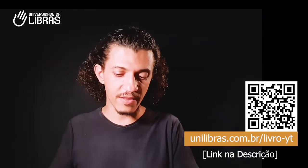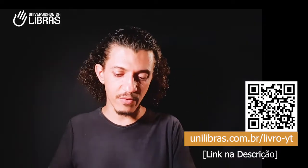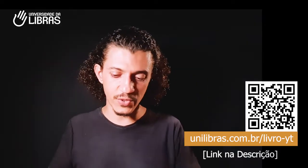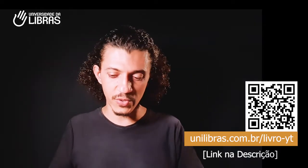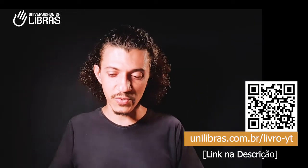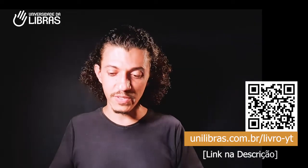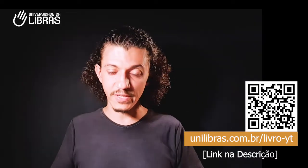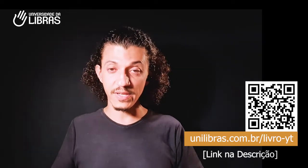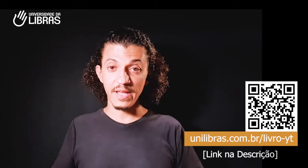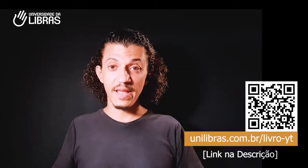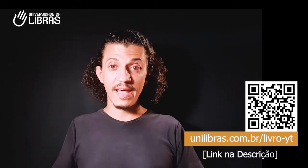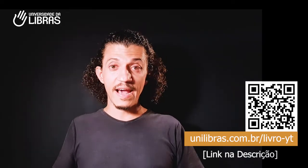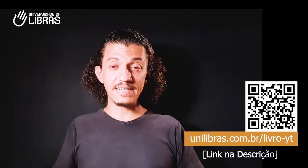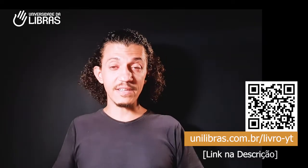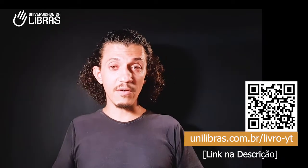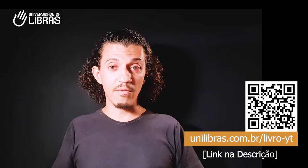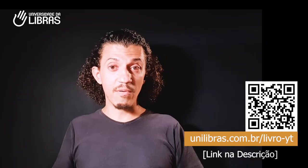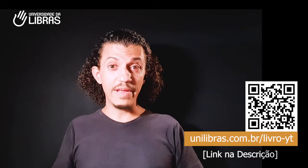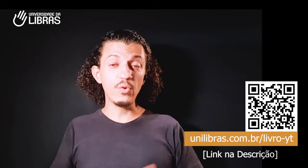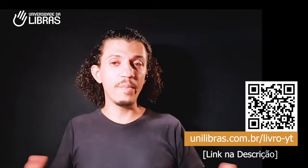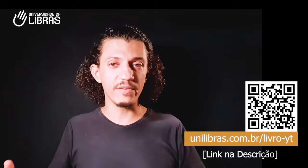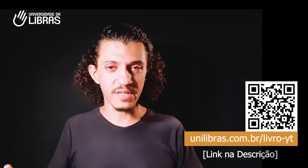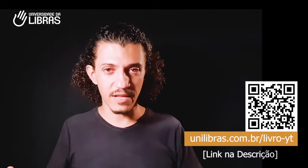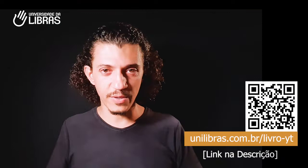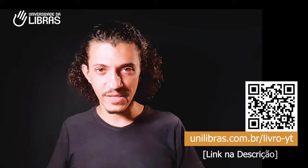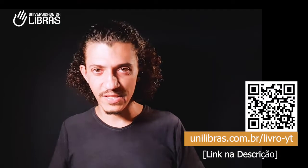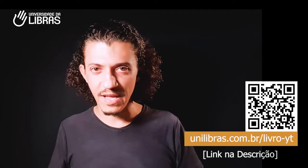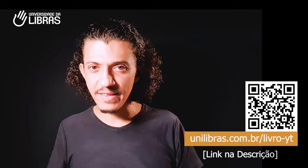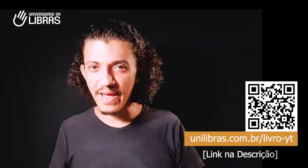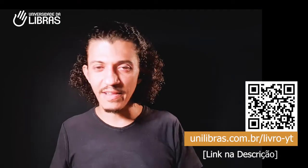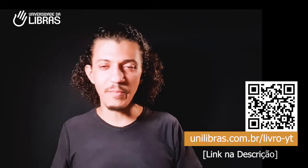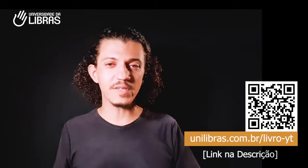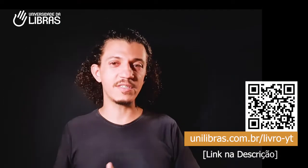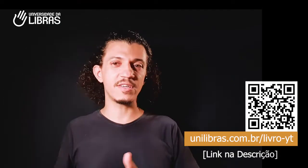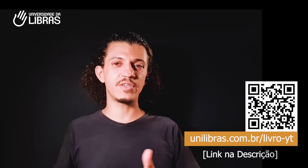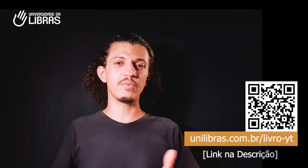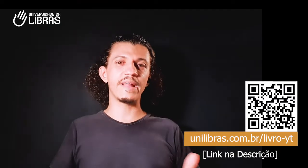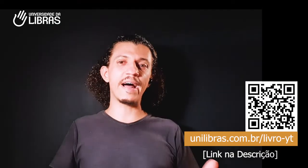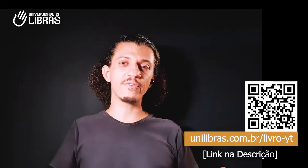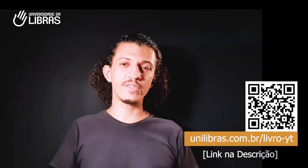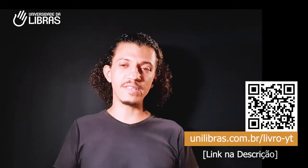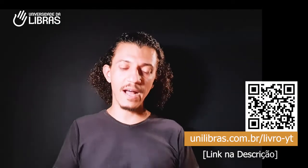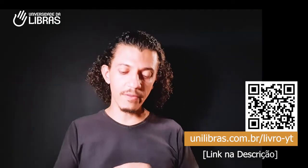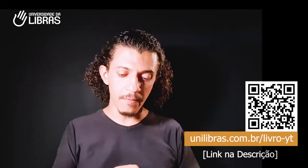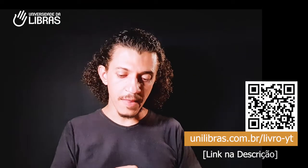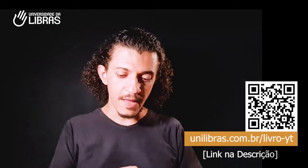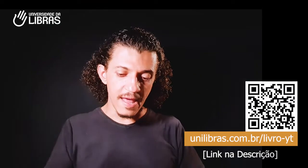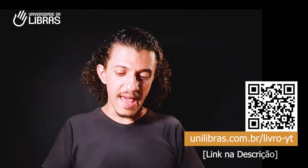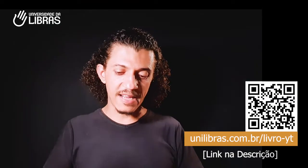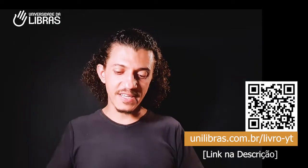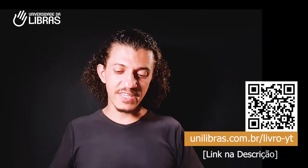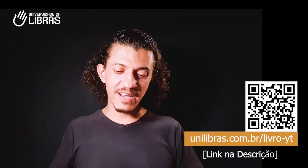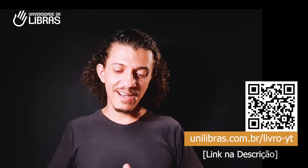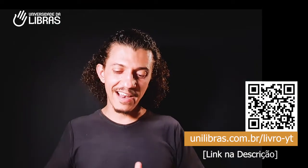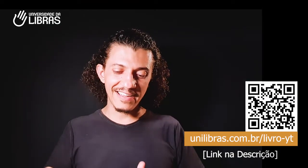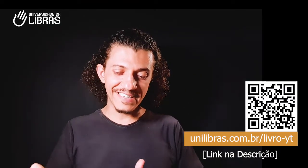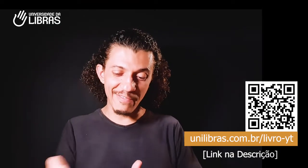casamento de outros contextos a já deu inúmeros cartões assim depois que a gente mudado de estado ela já tinha o